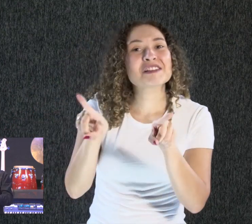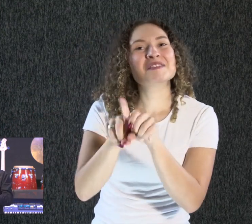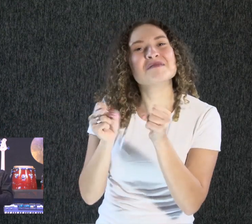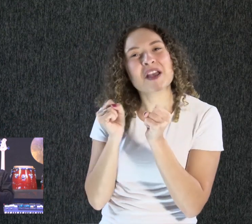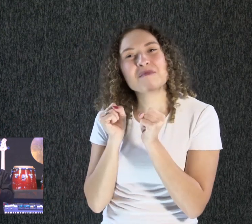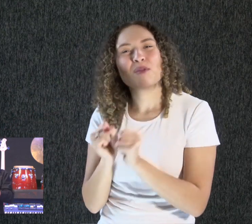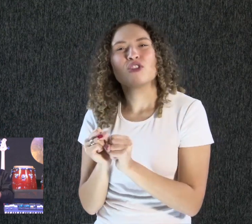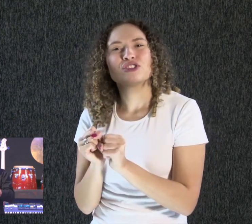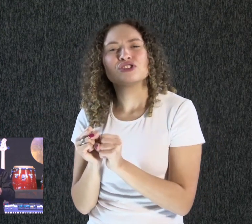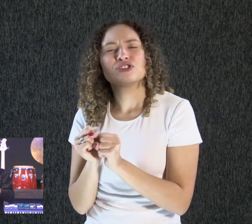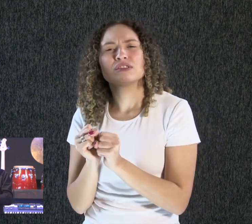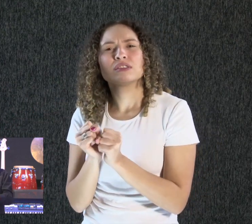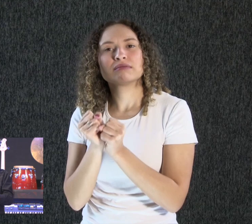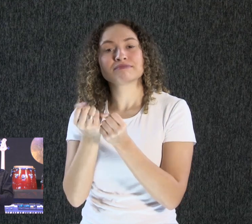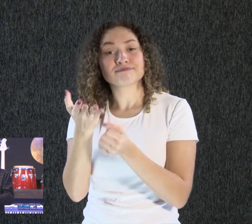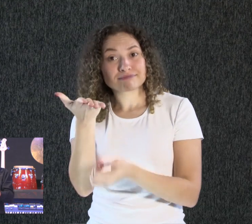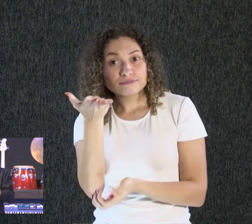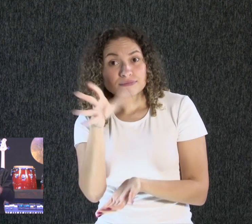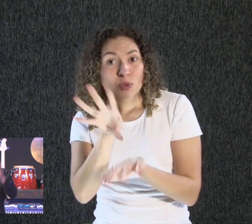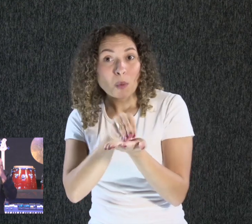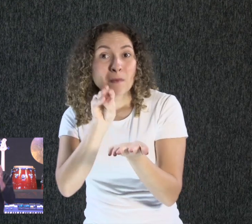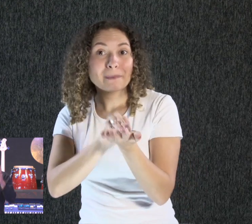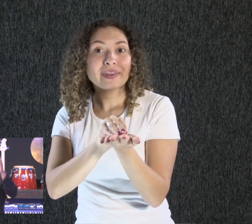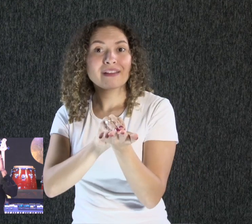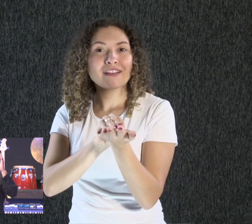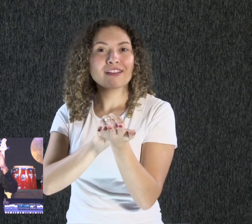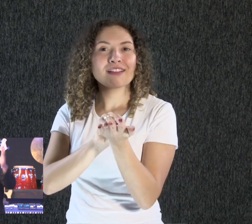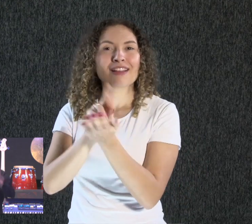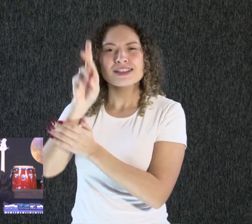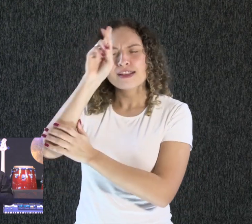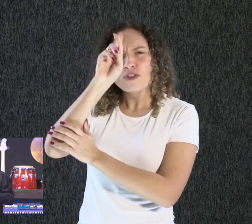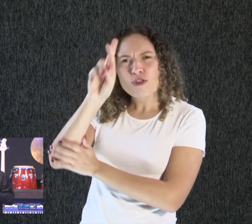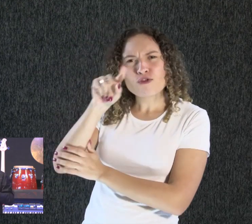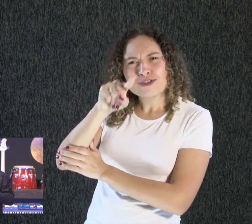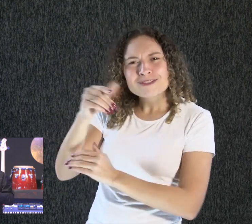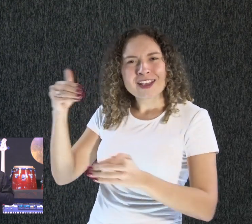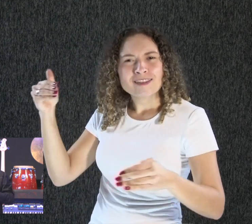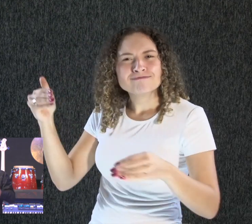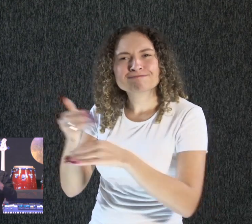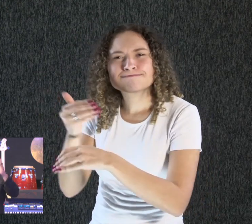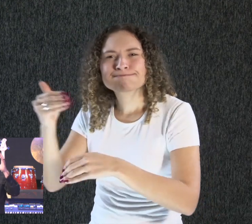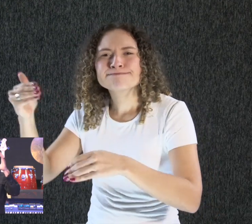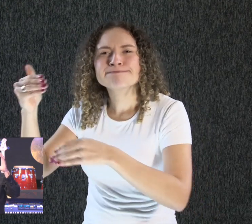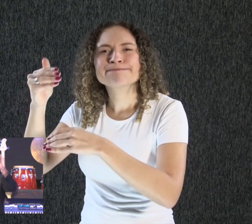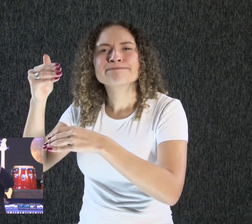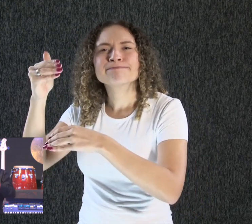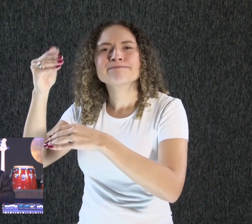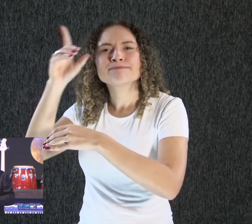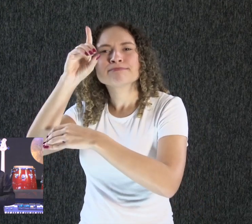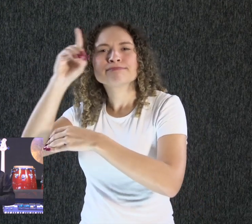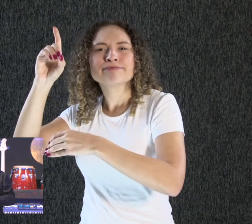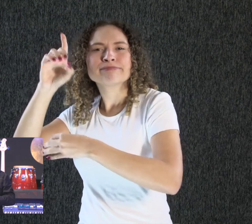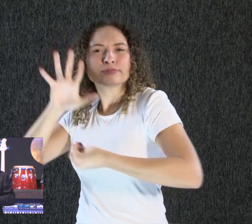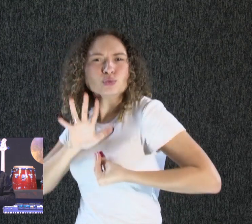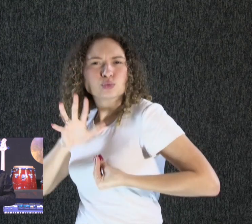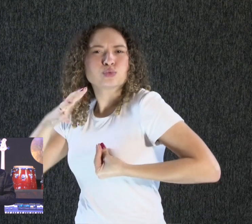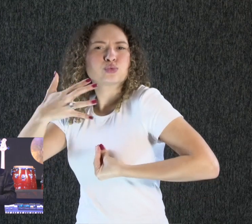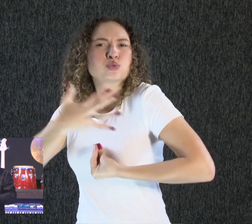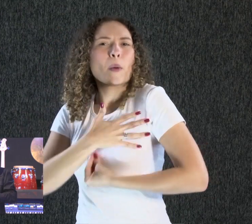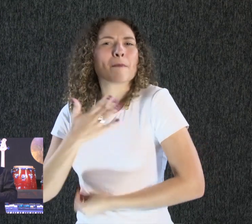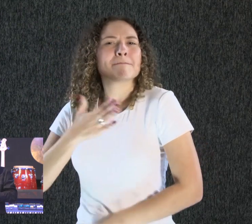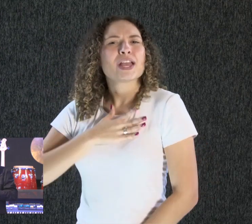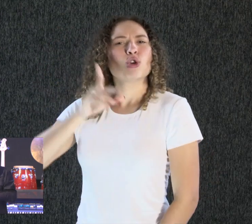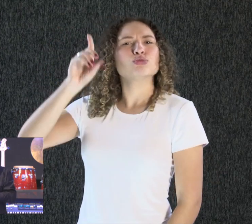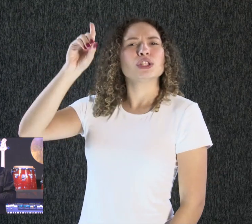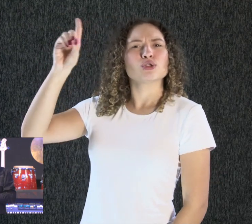declaração e essa confissão hoje. Diga: Senhor, tu és o meu refúgio. Tu és a minha fortaleza. Tu